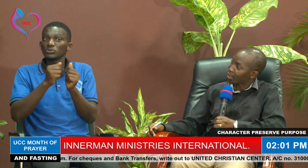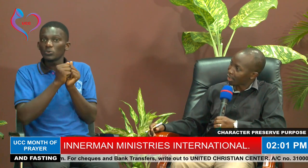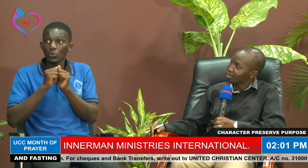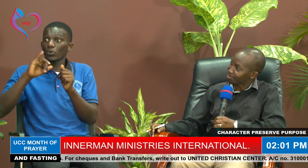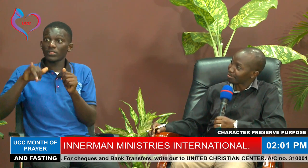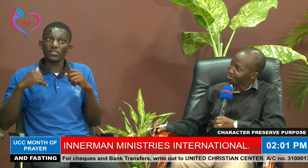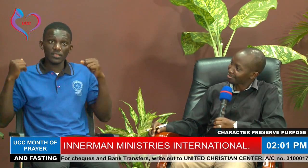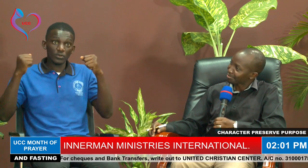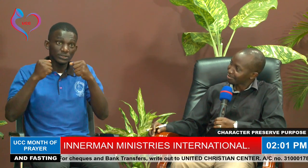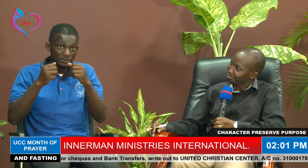like that